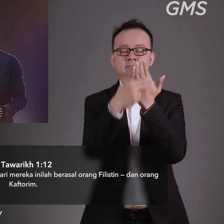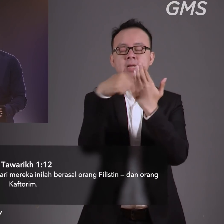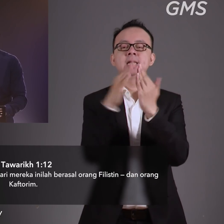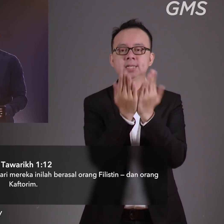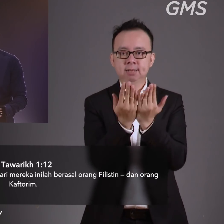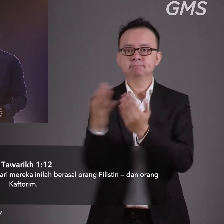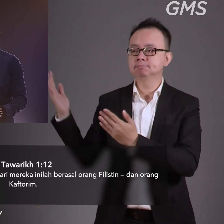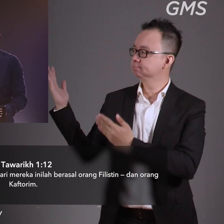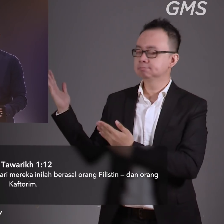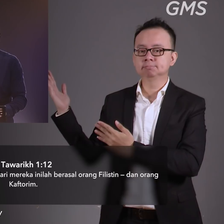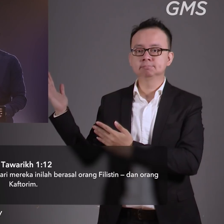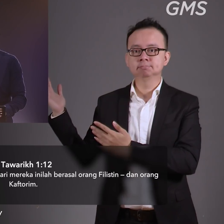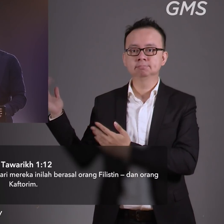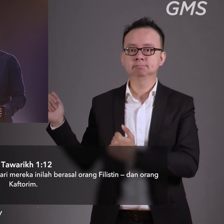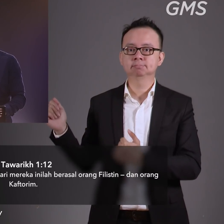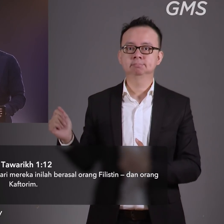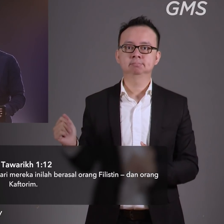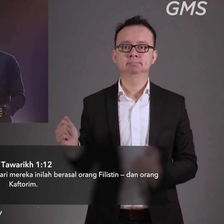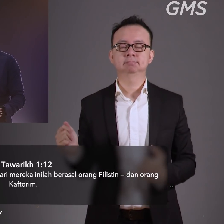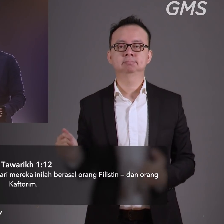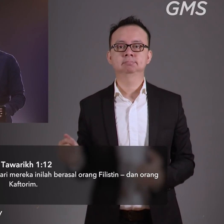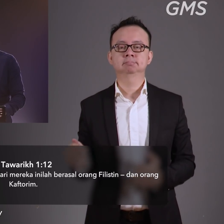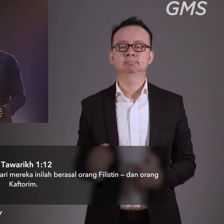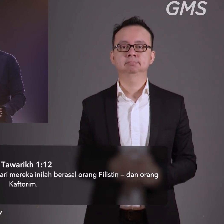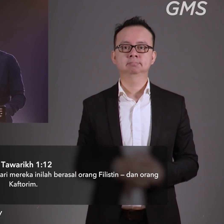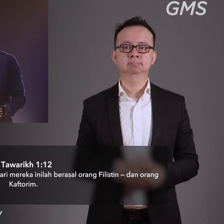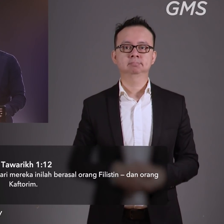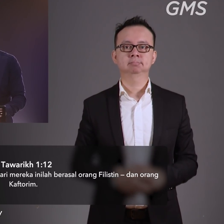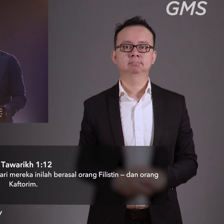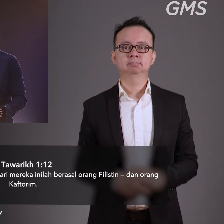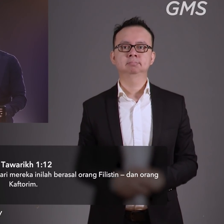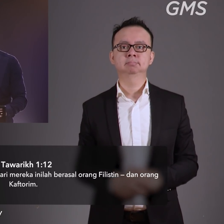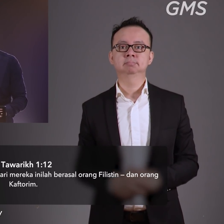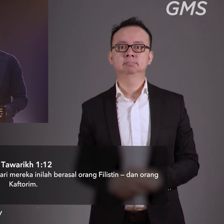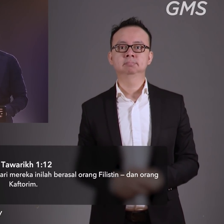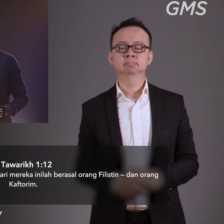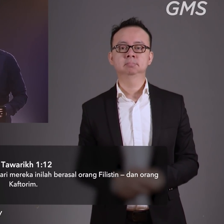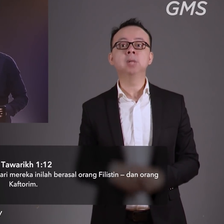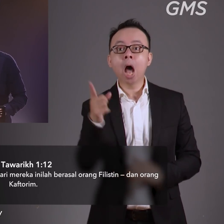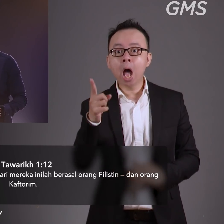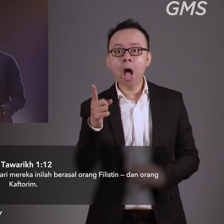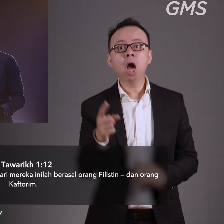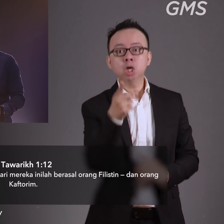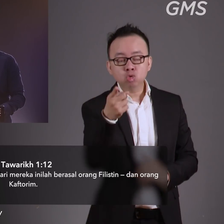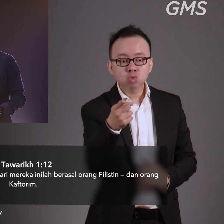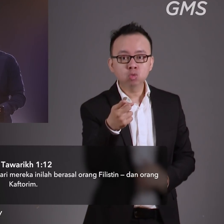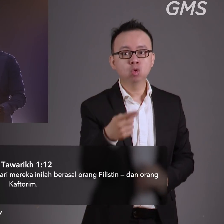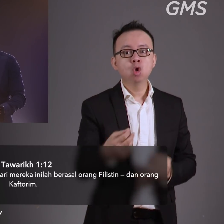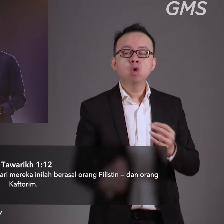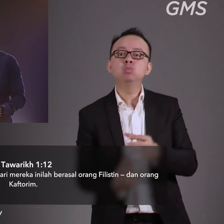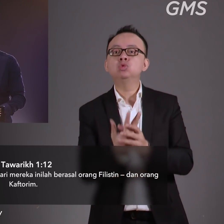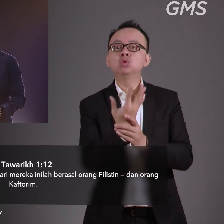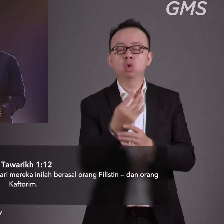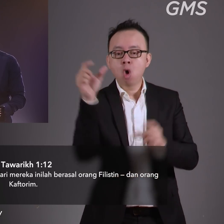orang Patrusim, orang Kasluhim. Dan mereka inilah, dari mereka inilah berasal orang Filistin.